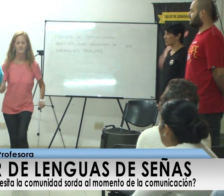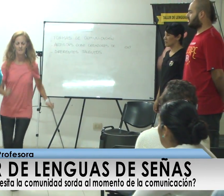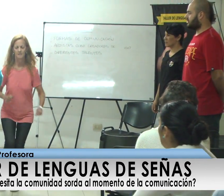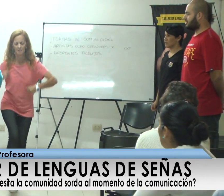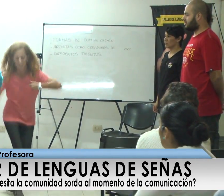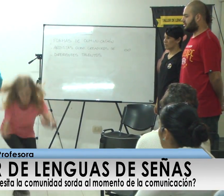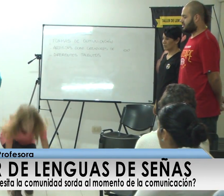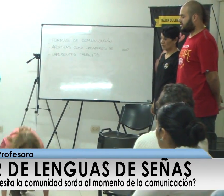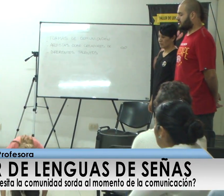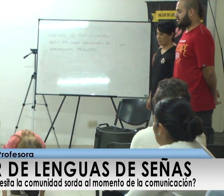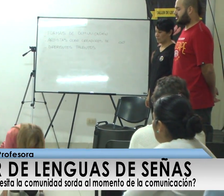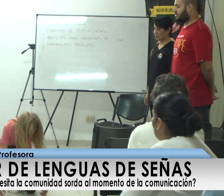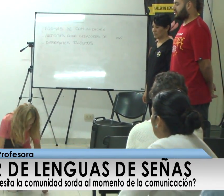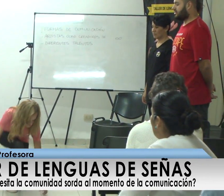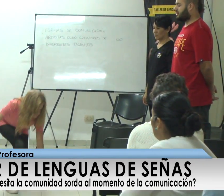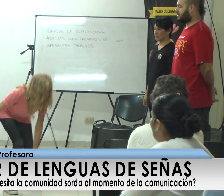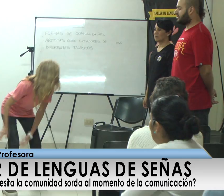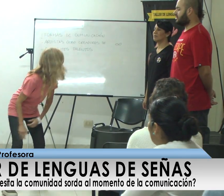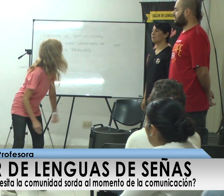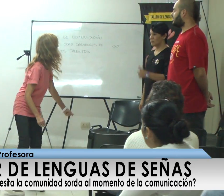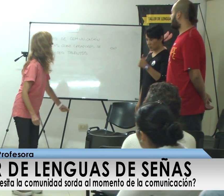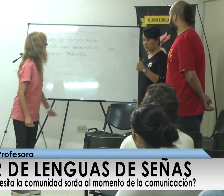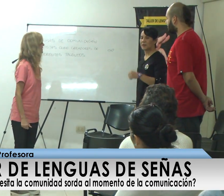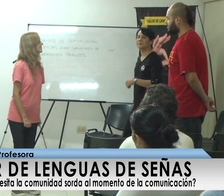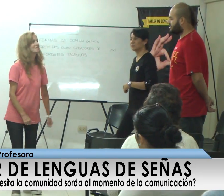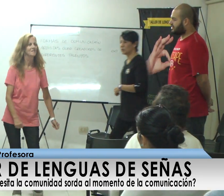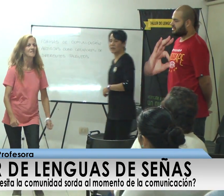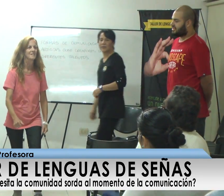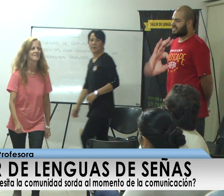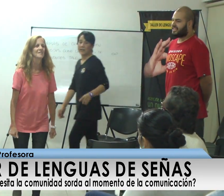15 a 16 los del primer año y de 16 a 17 los que están ahora de segundo.